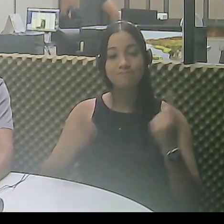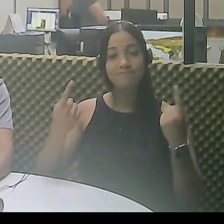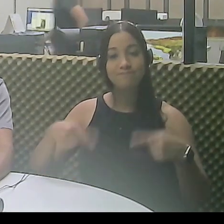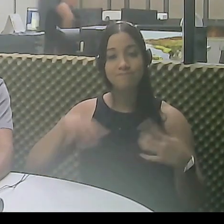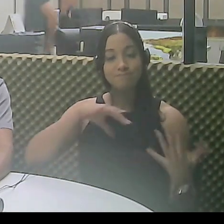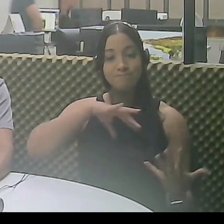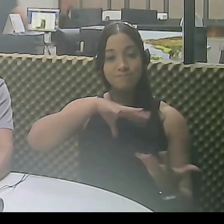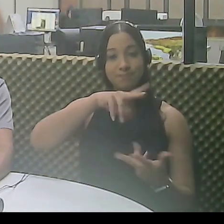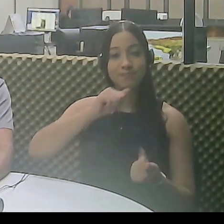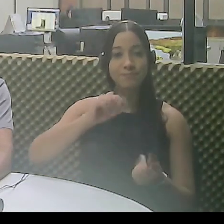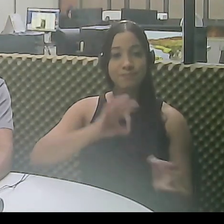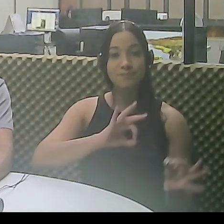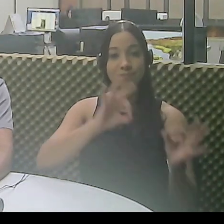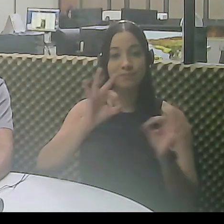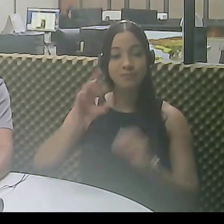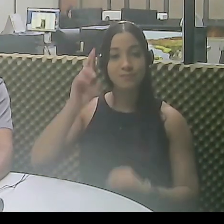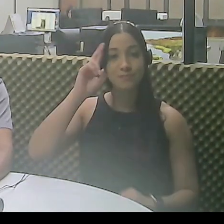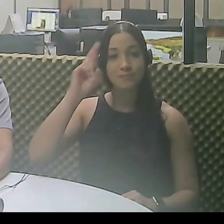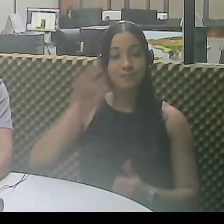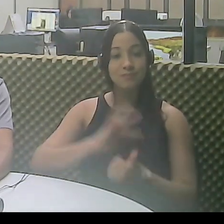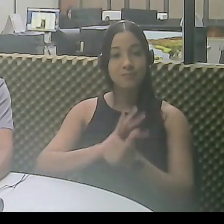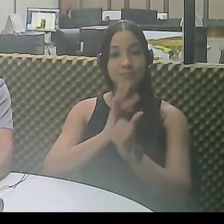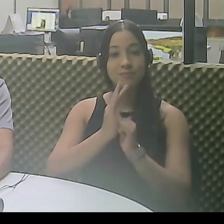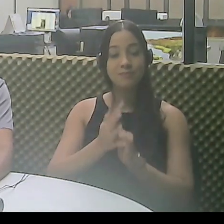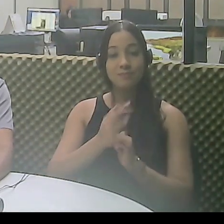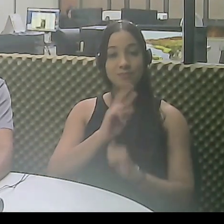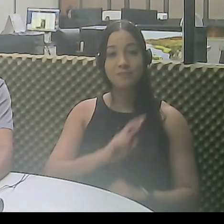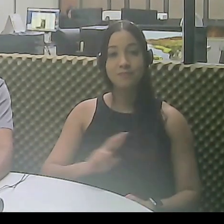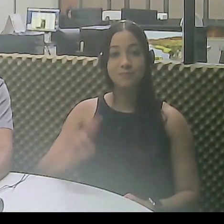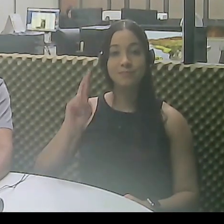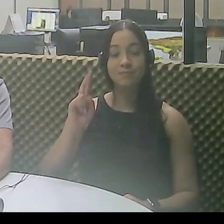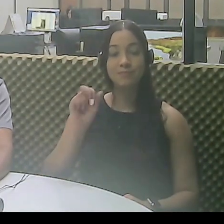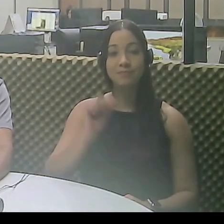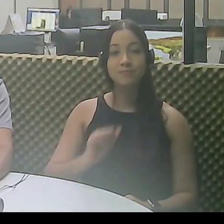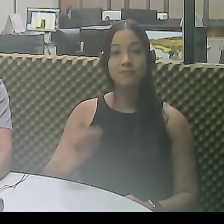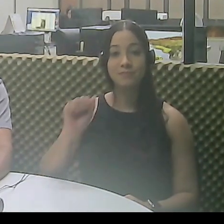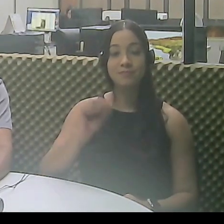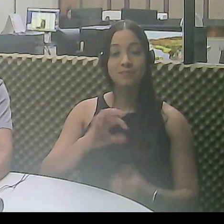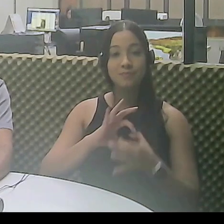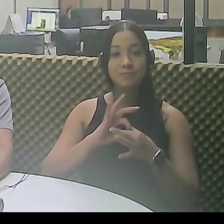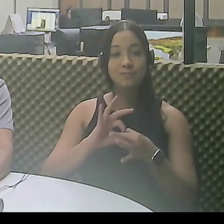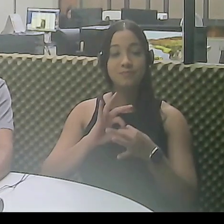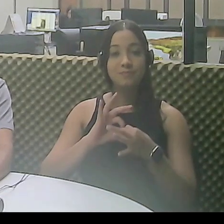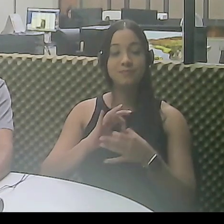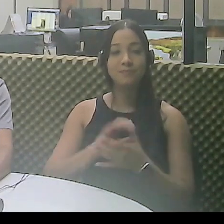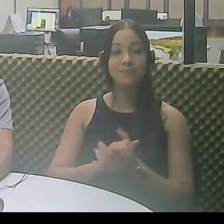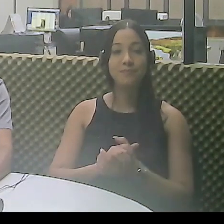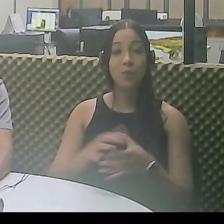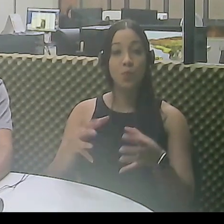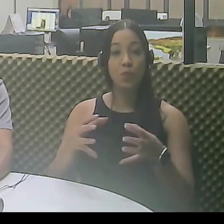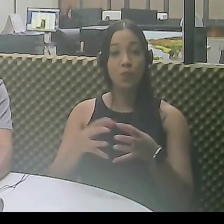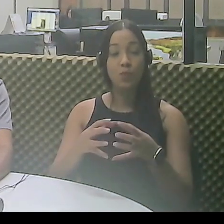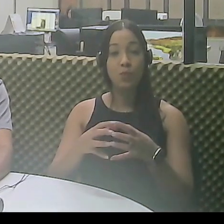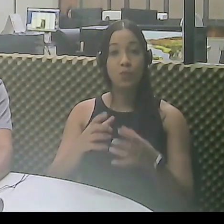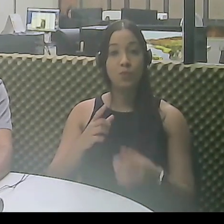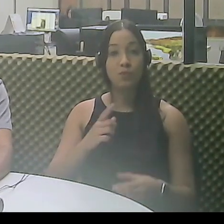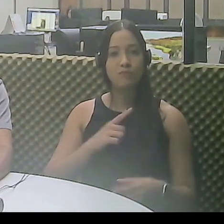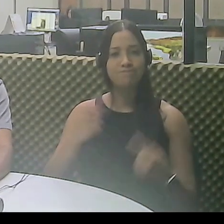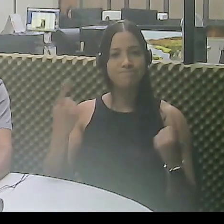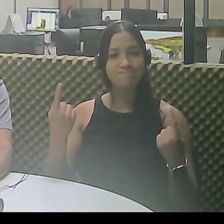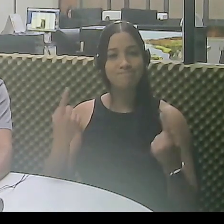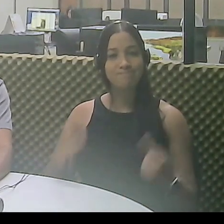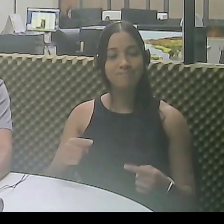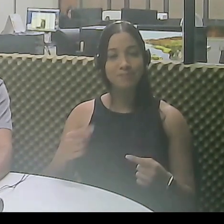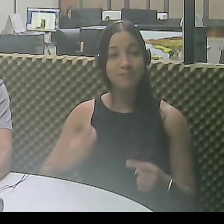O encontro foi acompanhado por diretores da FUTEL e representantes de associações parceiras. O grupo é composto por competidores